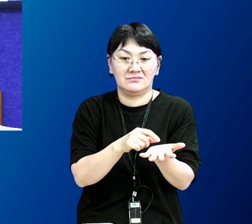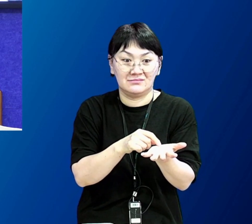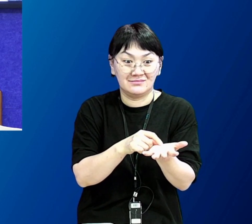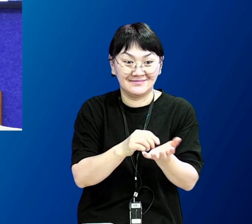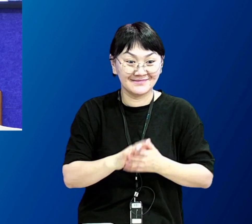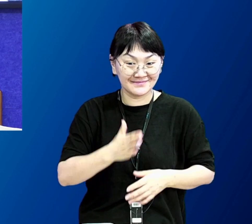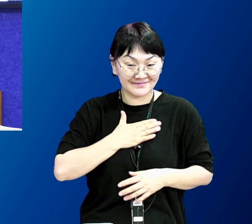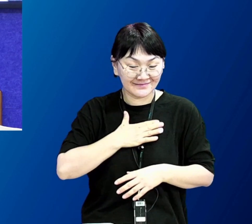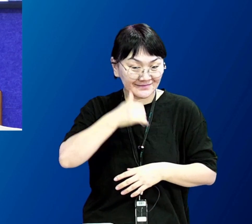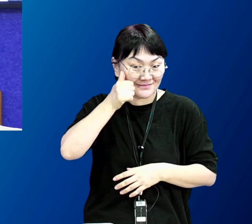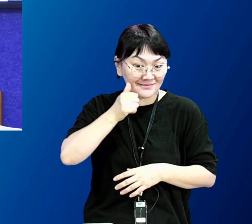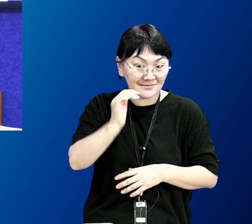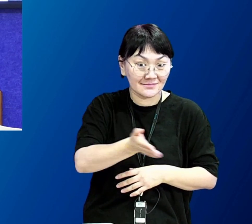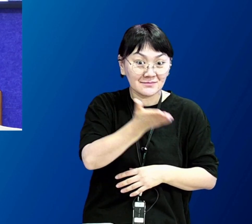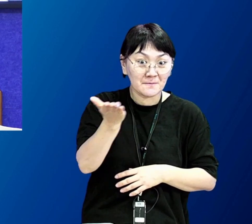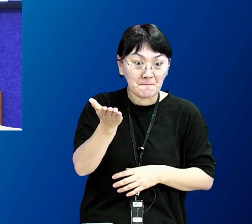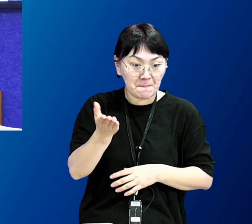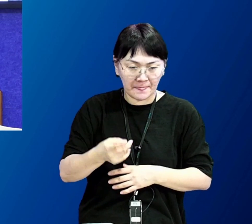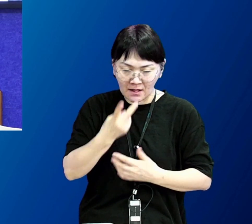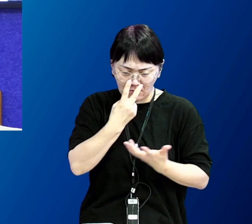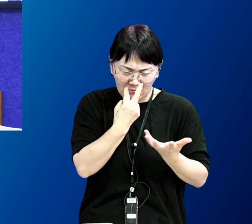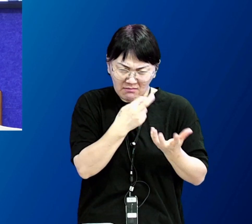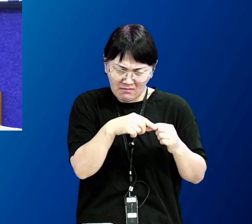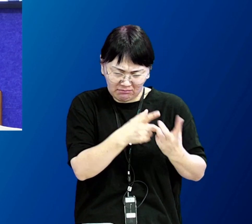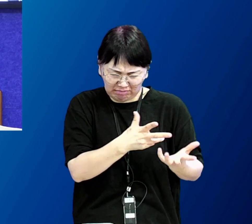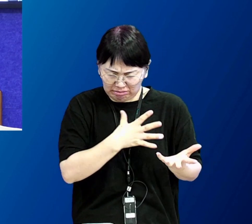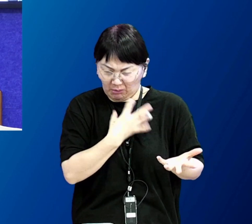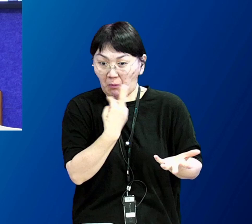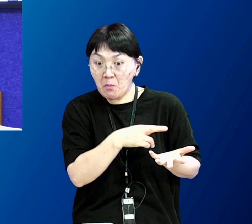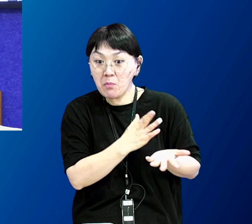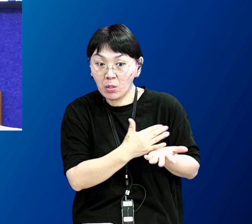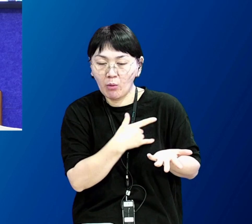Манай ахын дүүс гимнүглийг үзэн яадаг гоо.